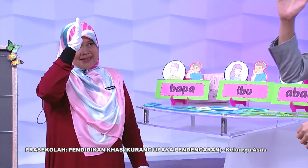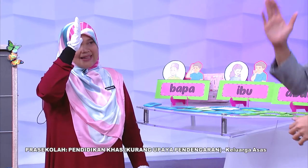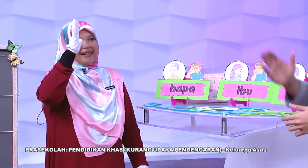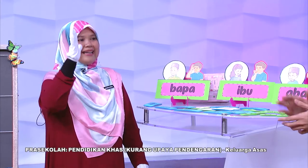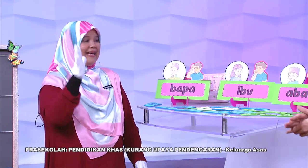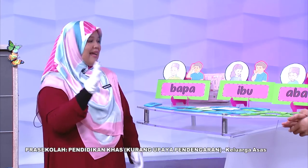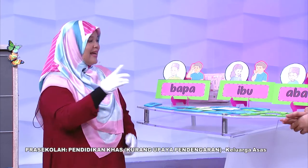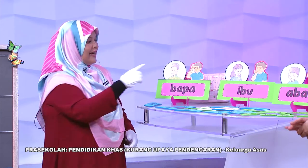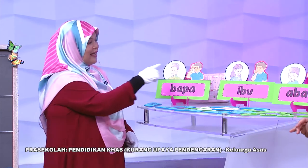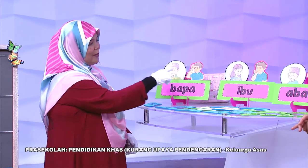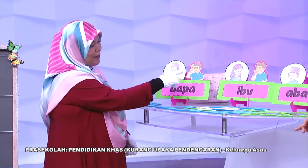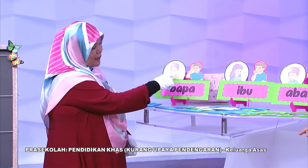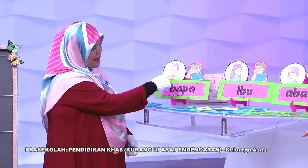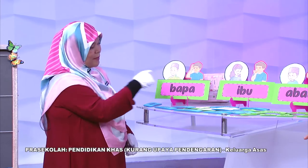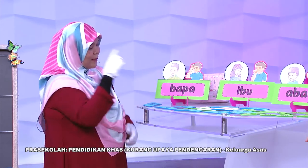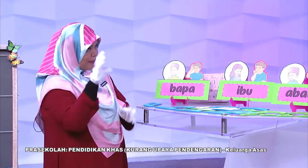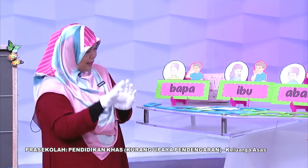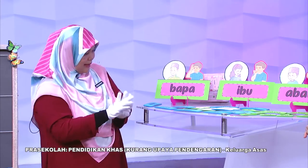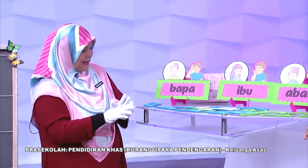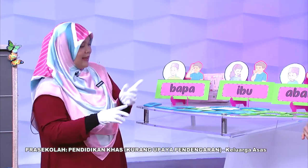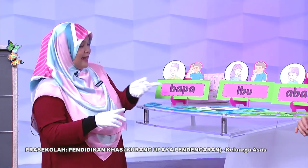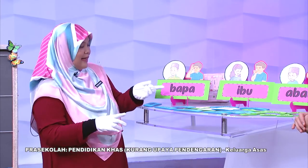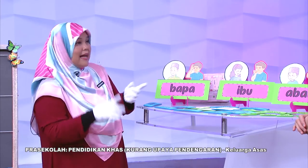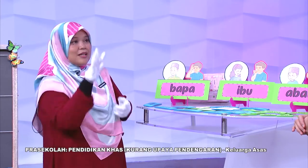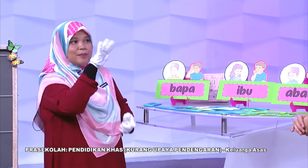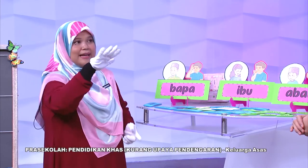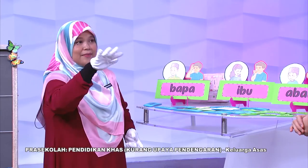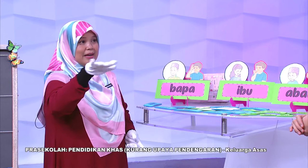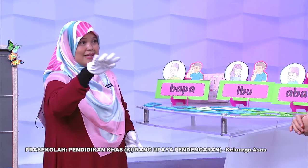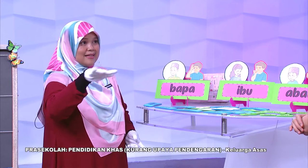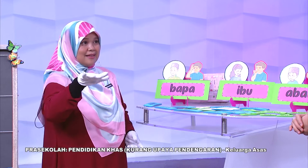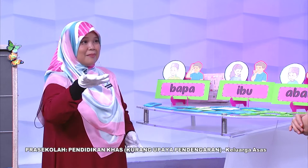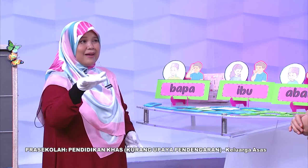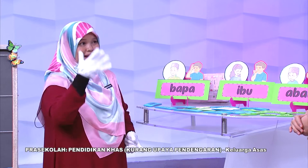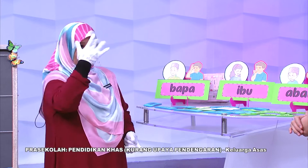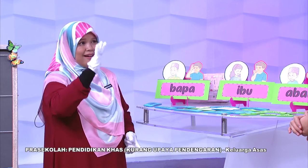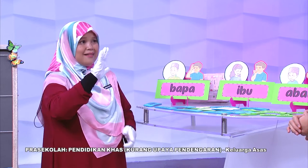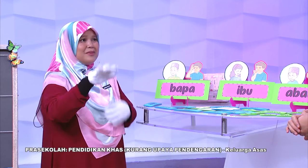Oke ini Bapak tambah baper Dani cobain manajer pandailah